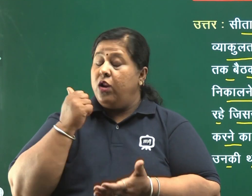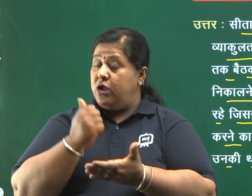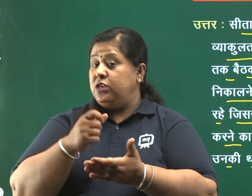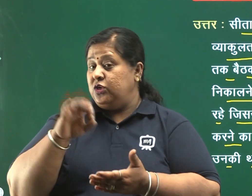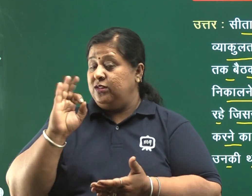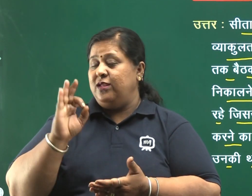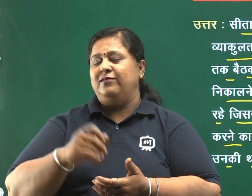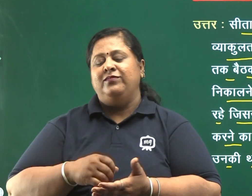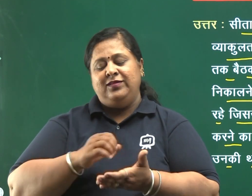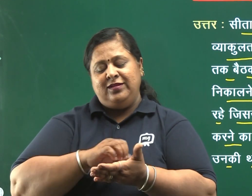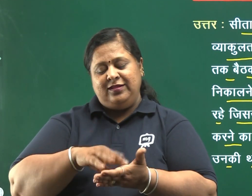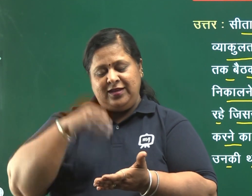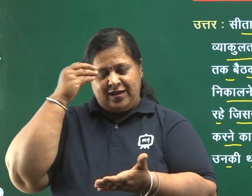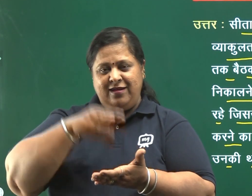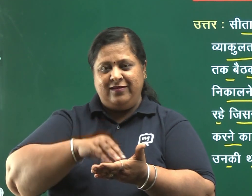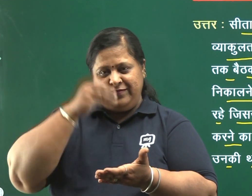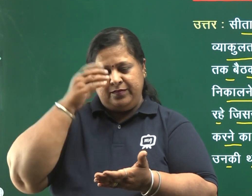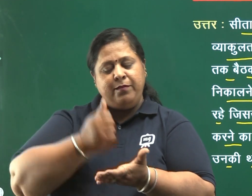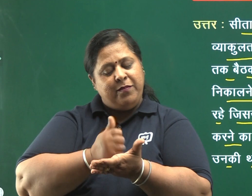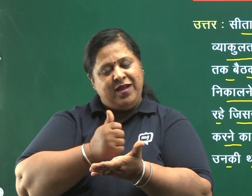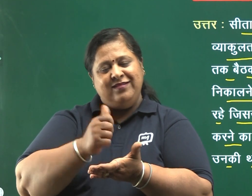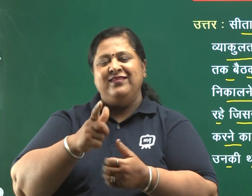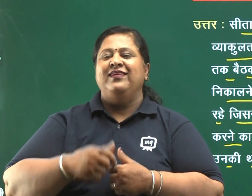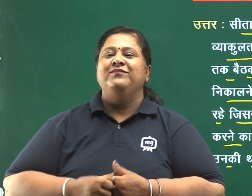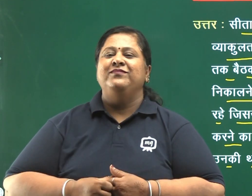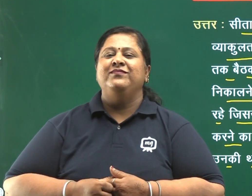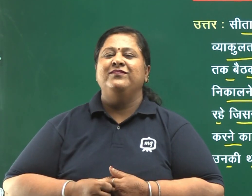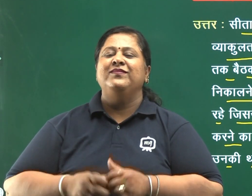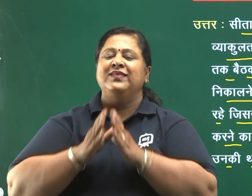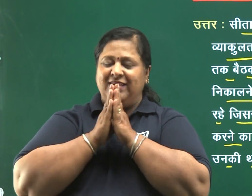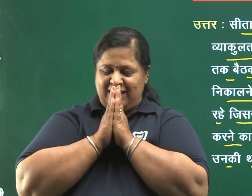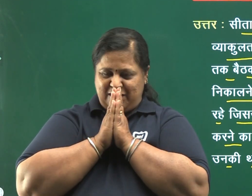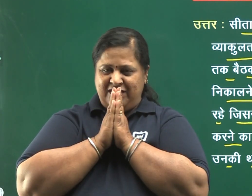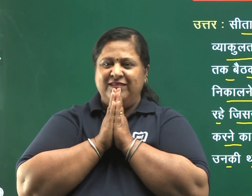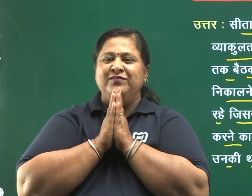से सीखने का प्रयास करें। धन्यवाद।